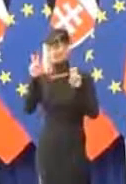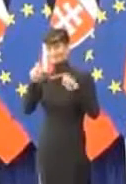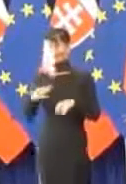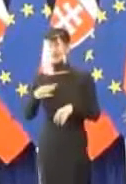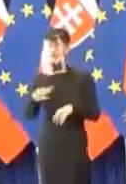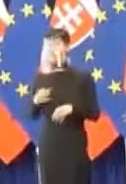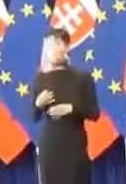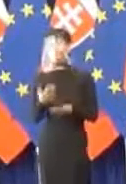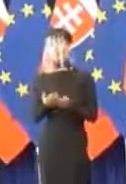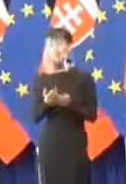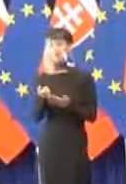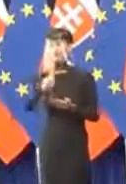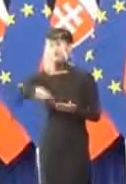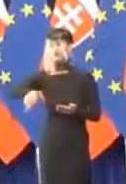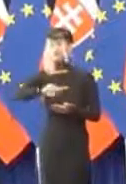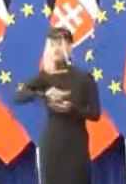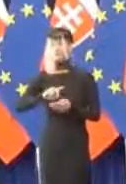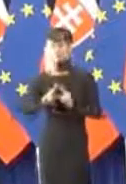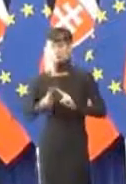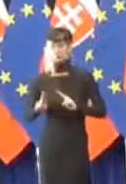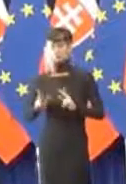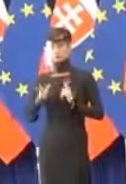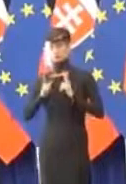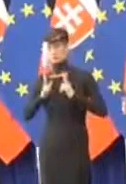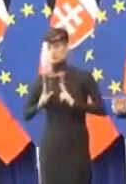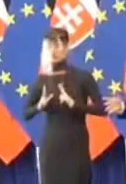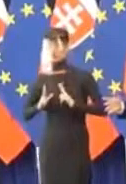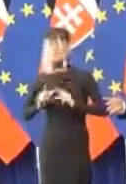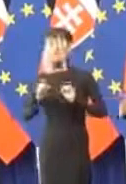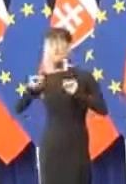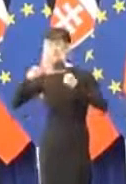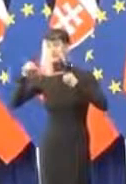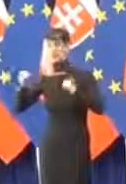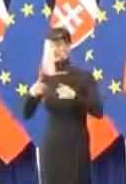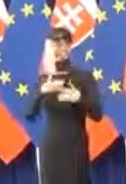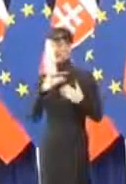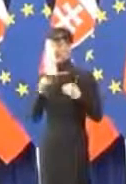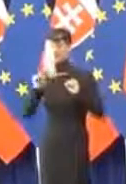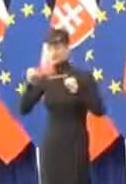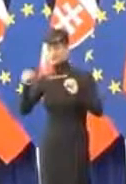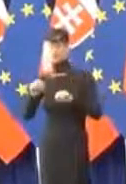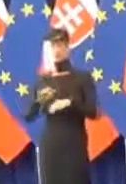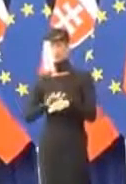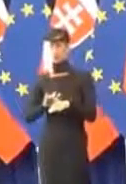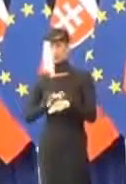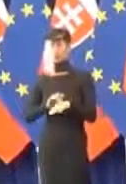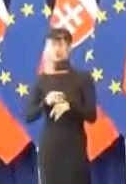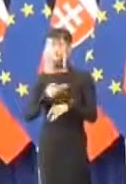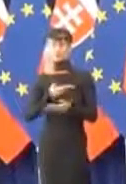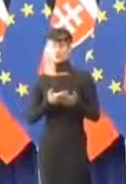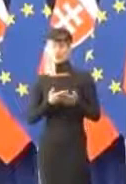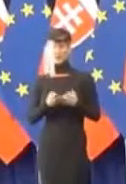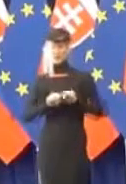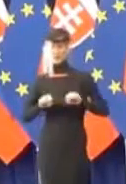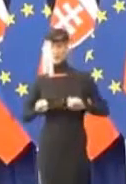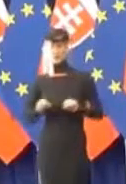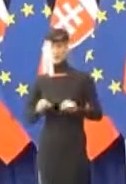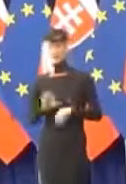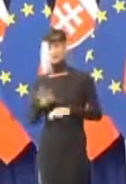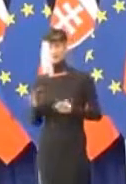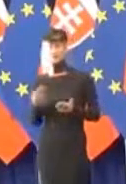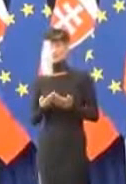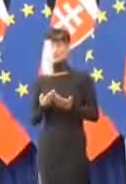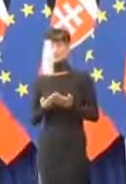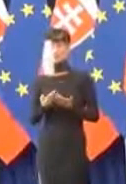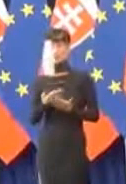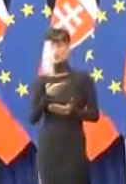všetci spokojní, žiaden nejaký stres pred nami nie je a banky takéto ústretové, veľké ústretové gesto dokážu urobiť. Nedá